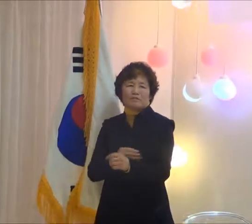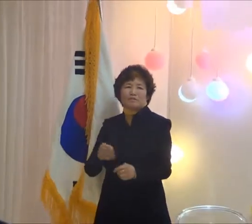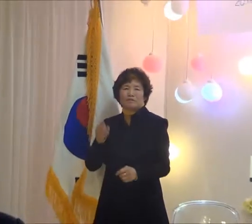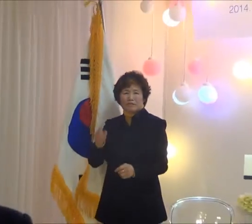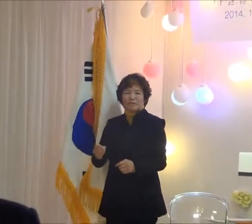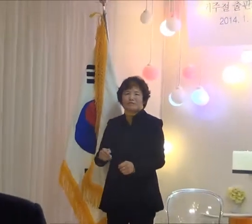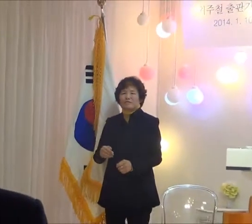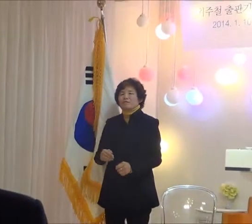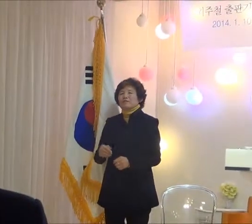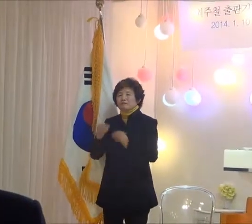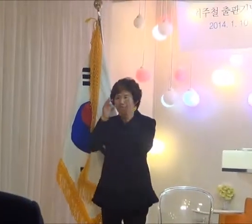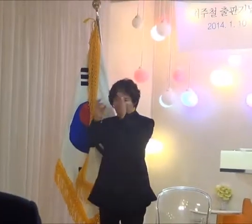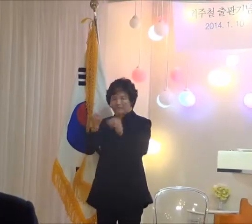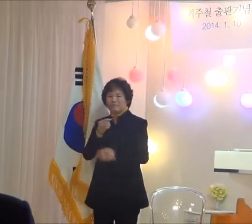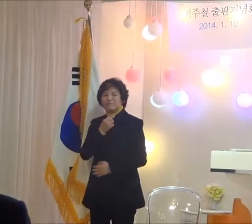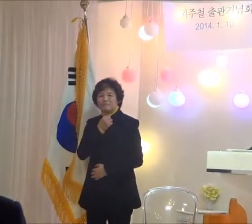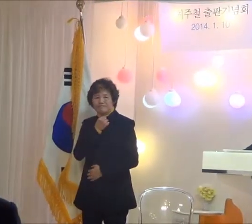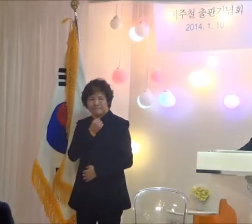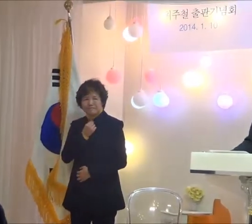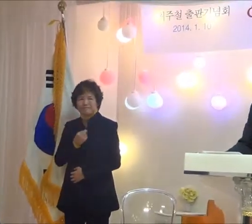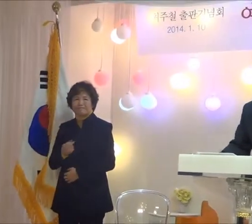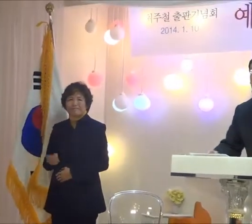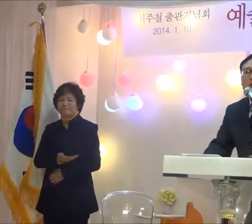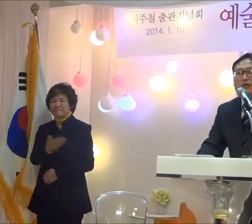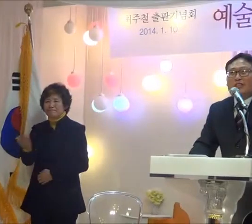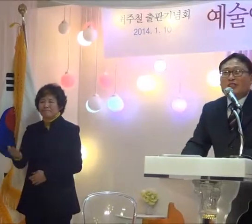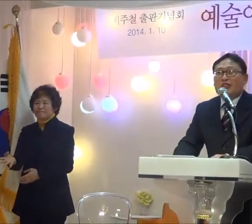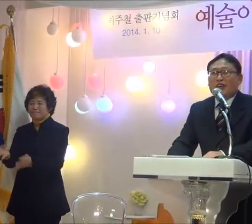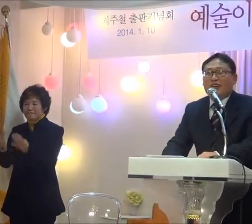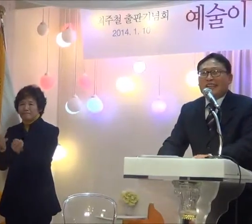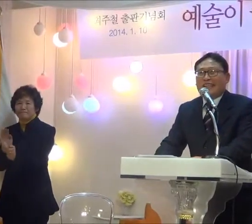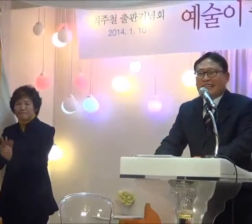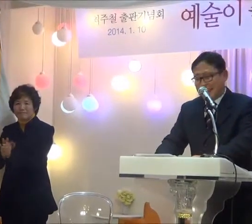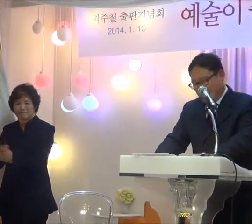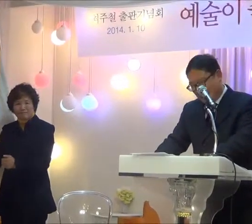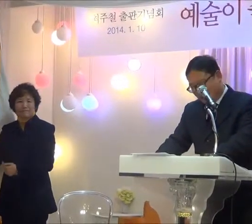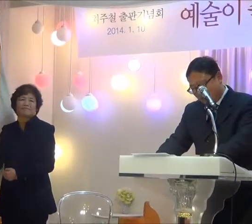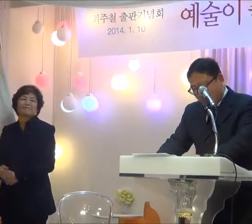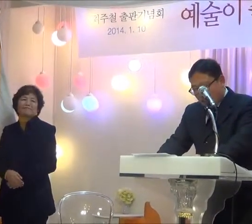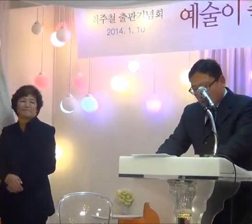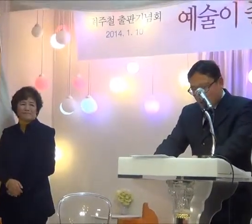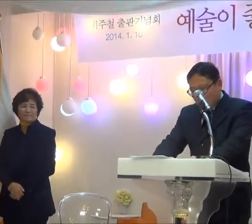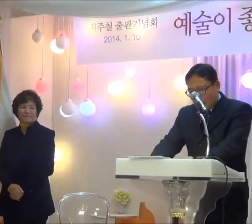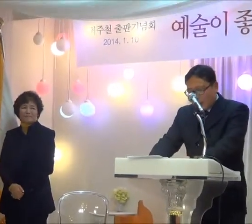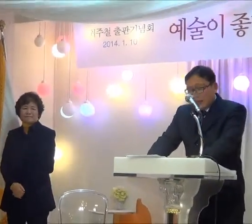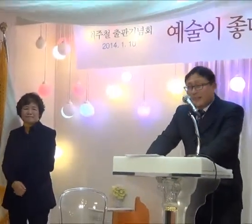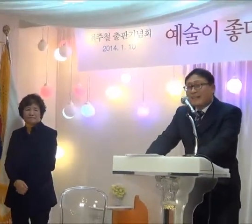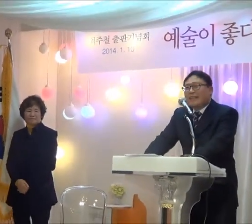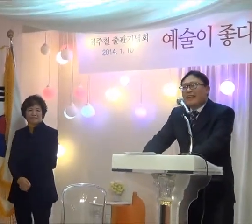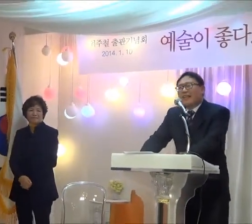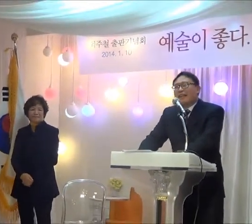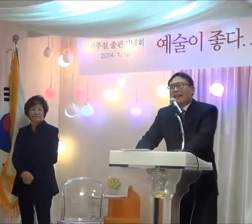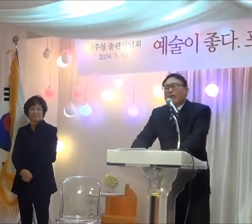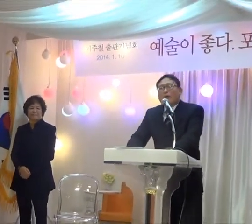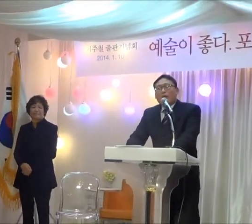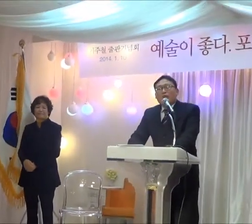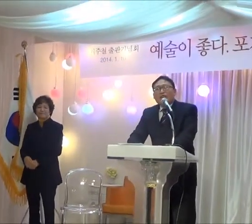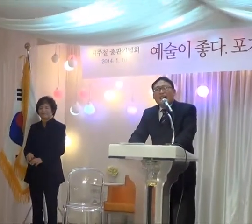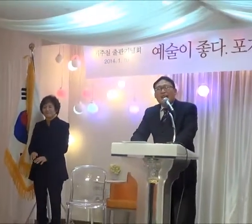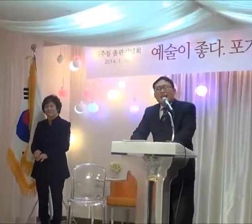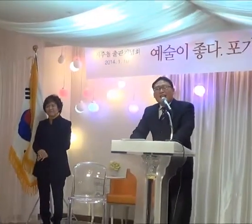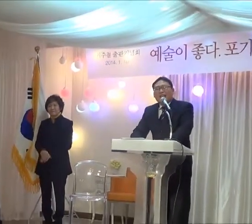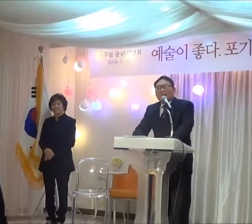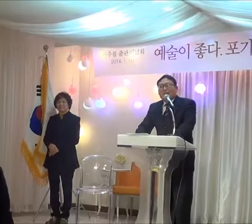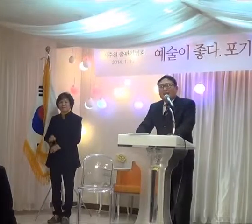거라는 걸 제가 한번 보여주고 싶습니다. 여러분께서 많이 도와주실 거죠? 네. 그리고 최근에